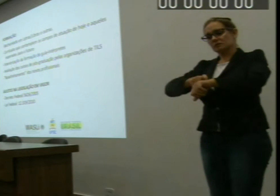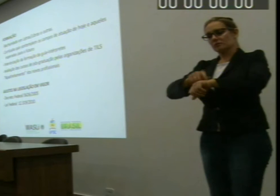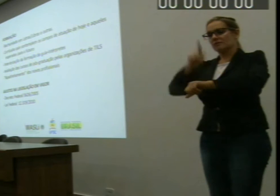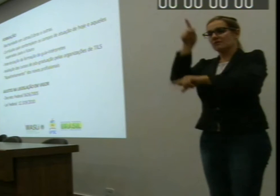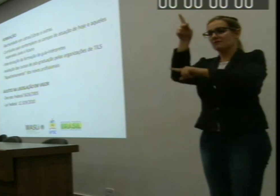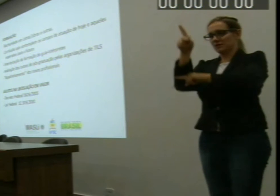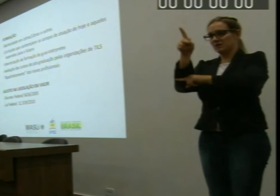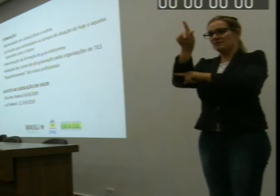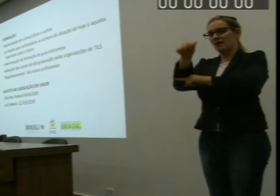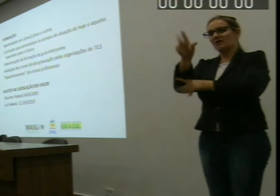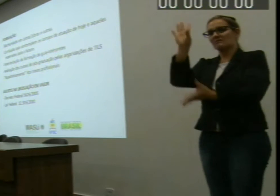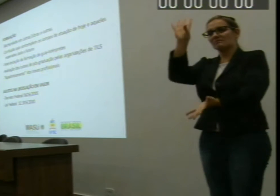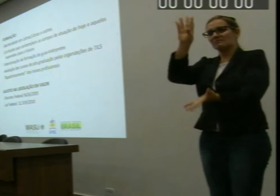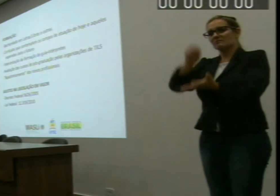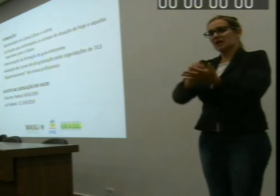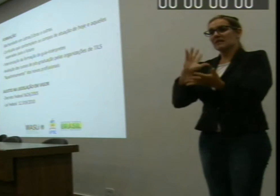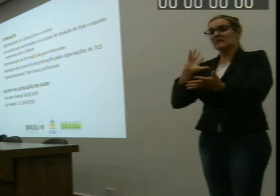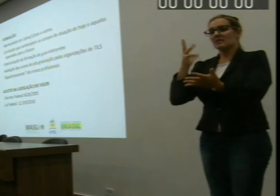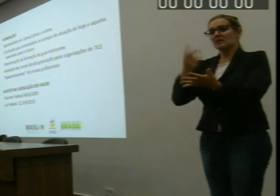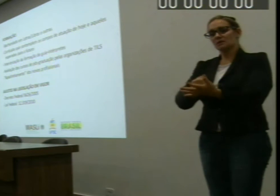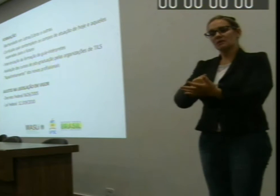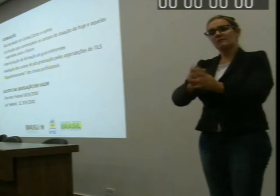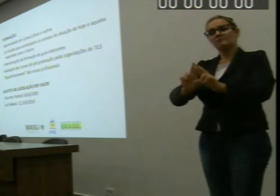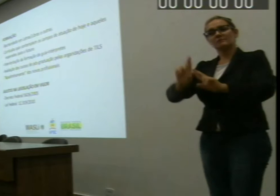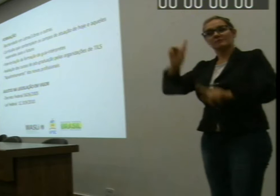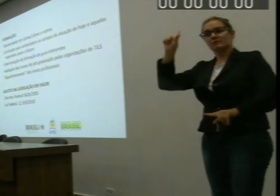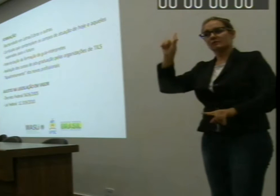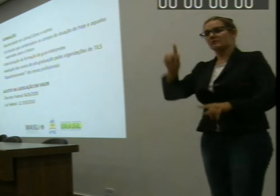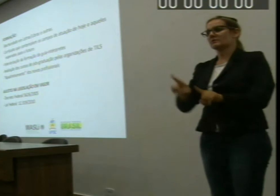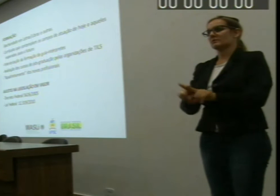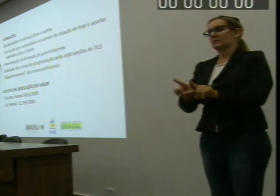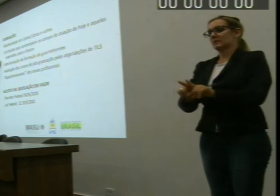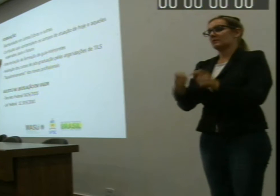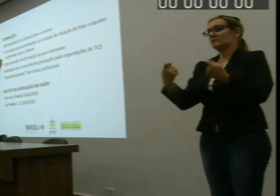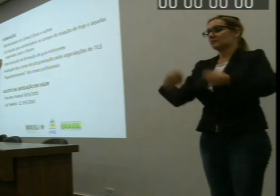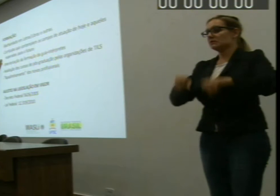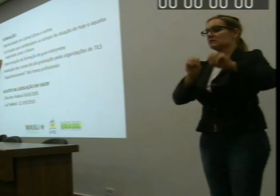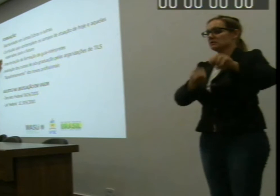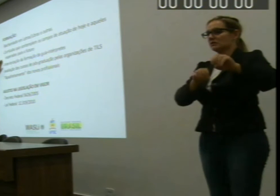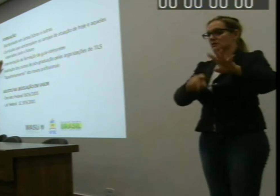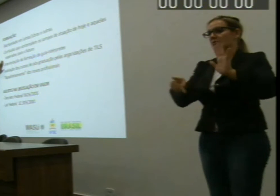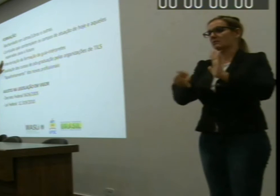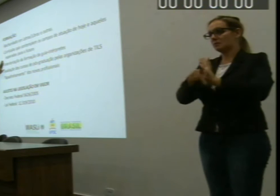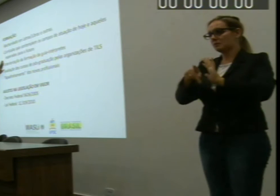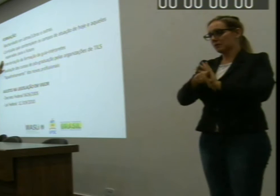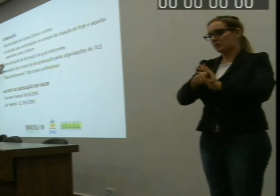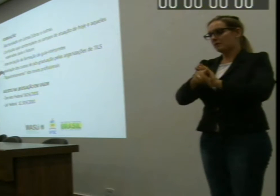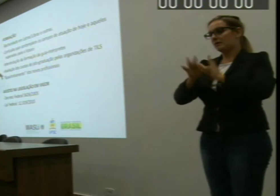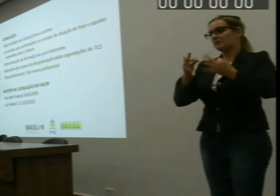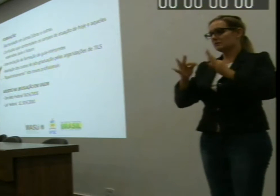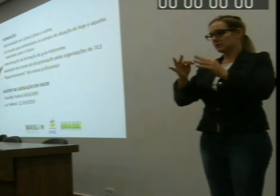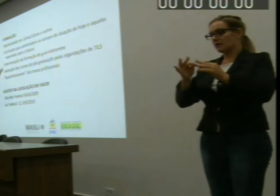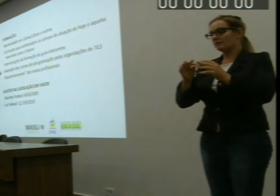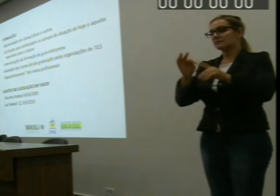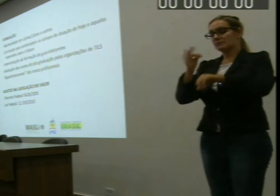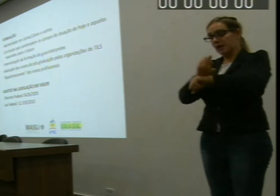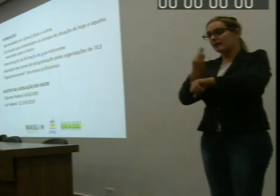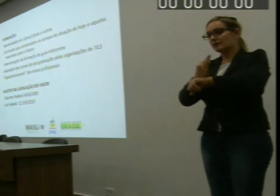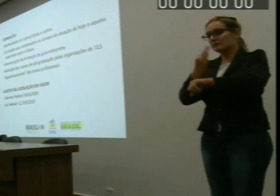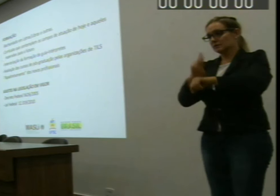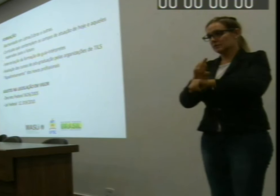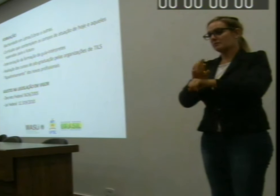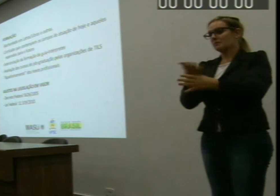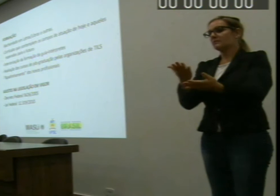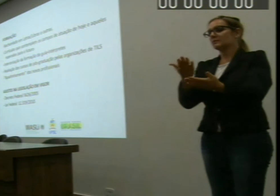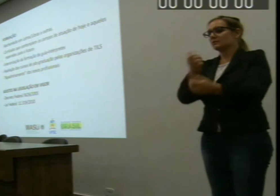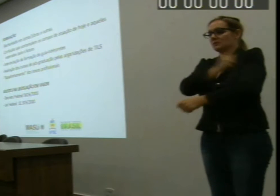registro e tudo mais é algo singular e a gente precisa ensinar isso quantos intérpretes por exemplo sabem fazer uma edição